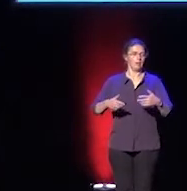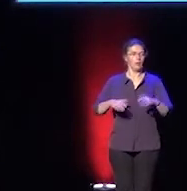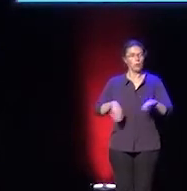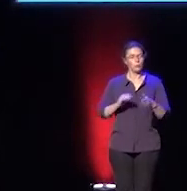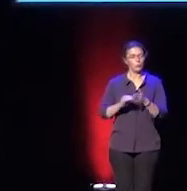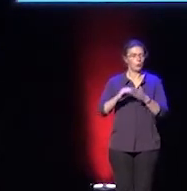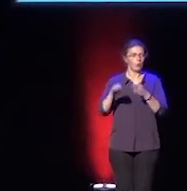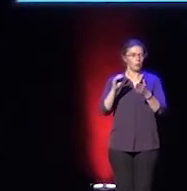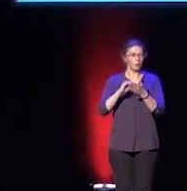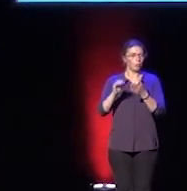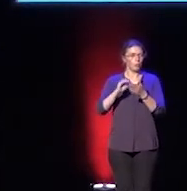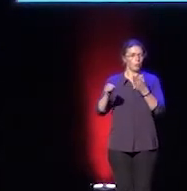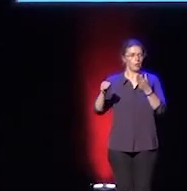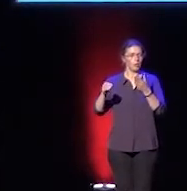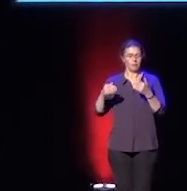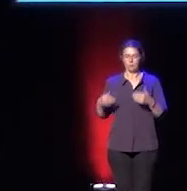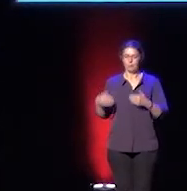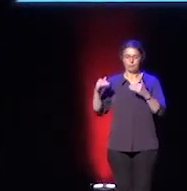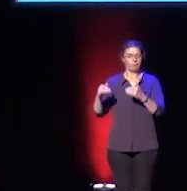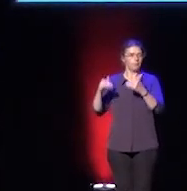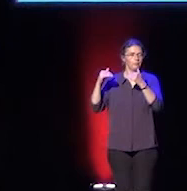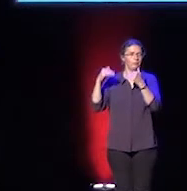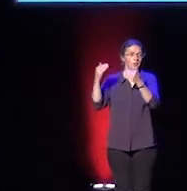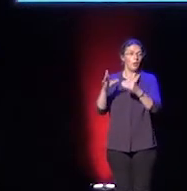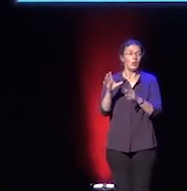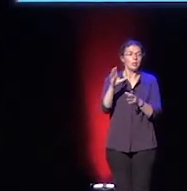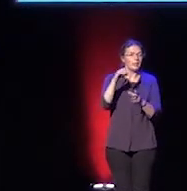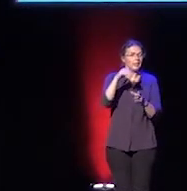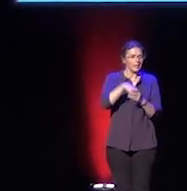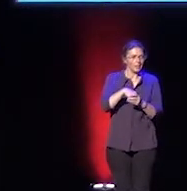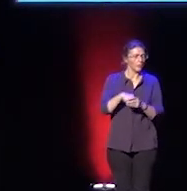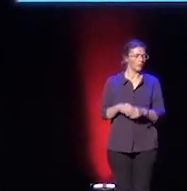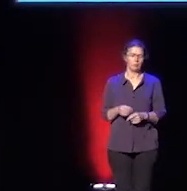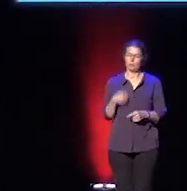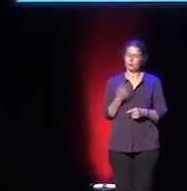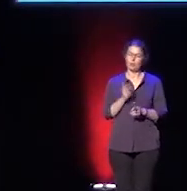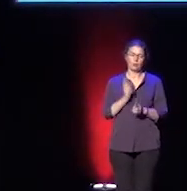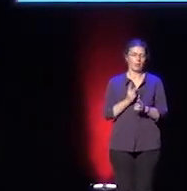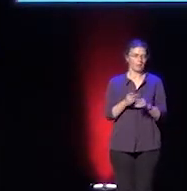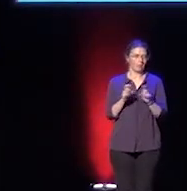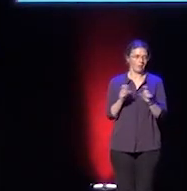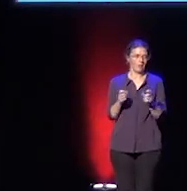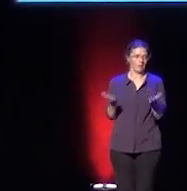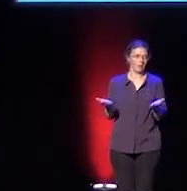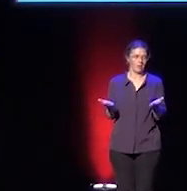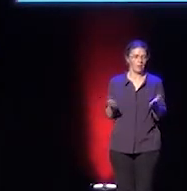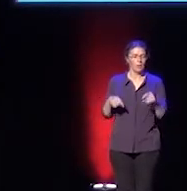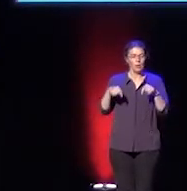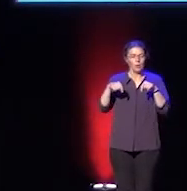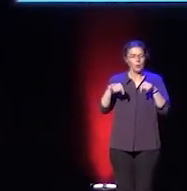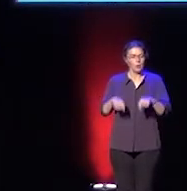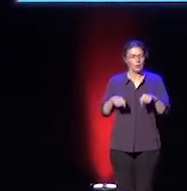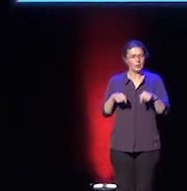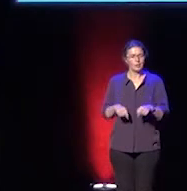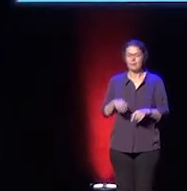Grundschule, Schule generell. Und Inklusion ist ein Standardthema. Das kann man heute und darf